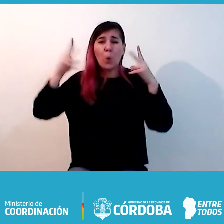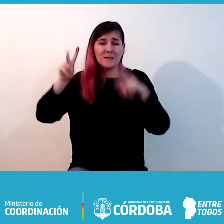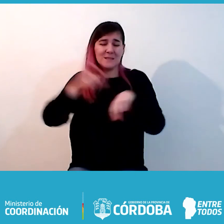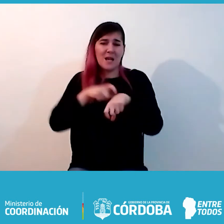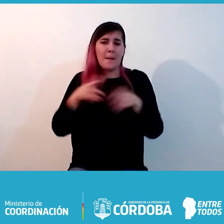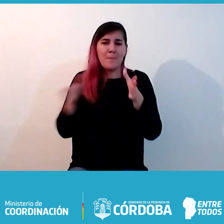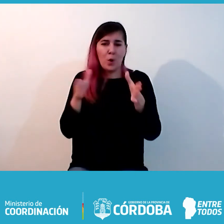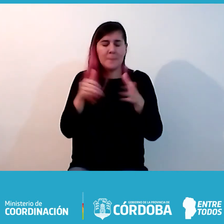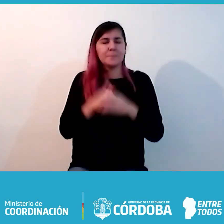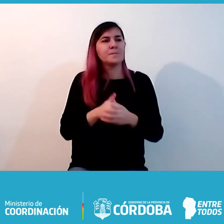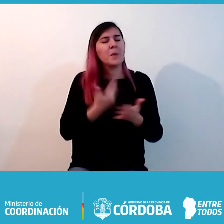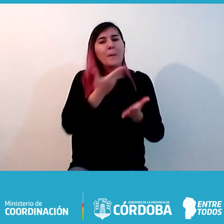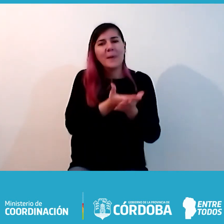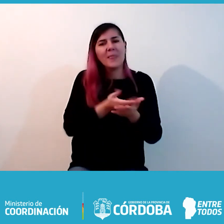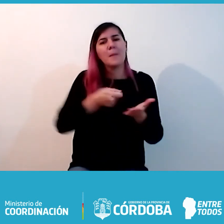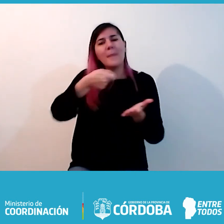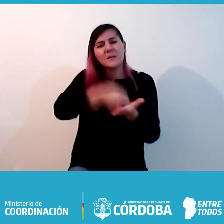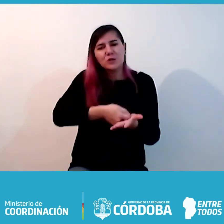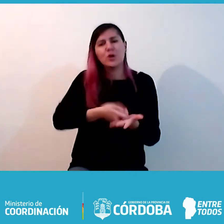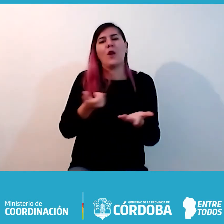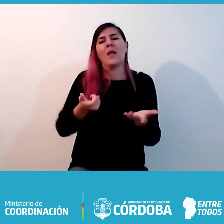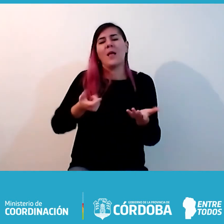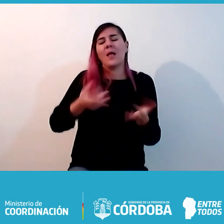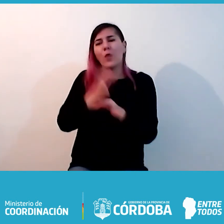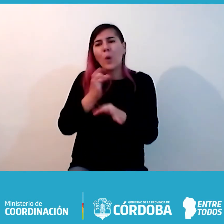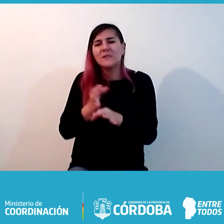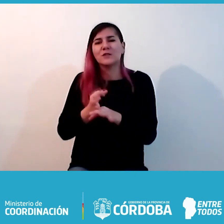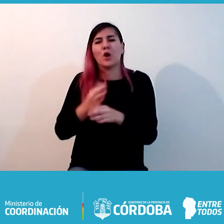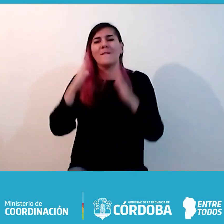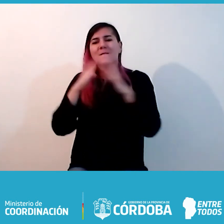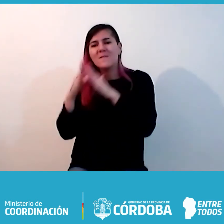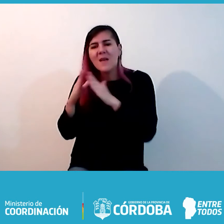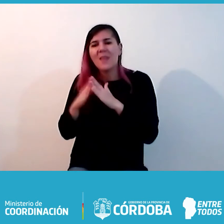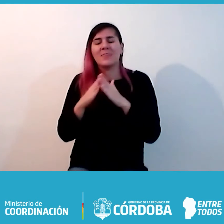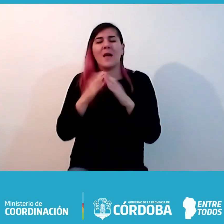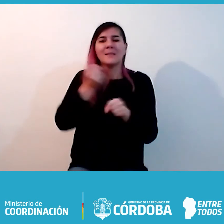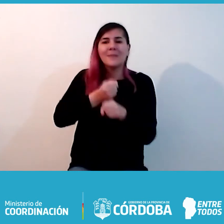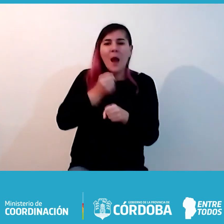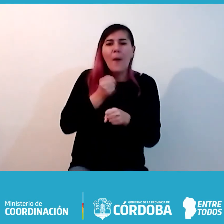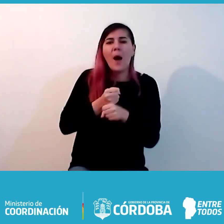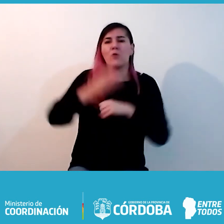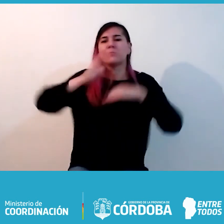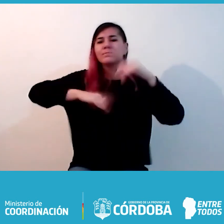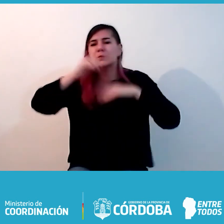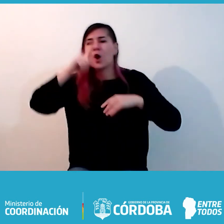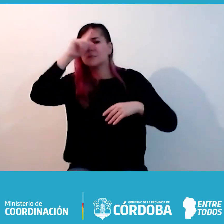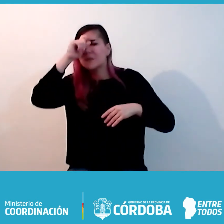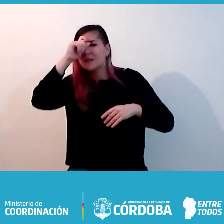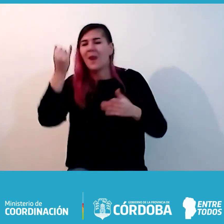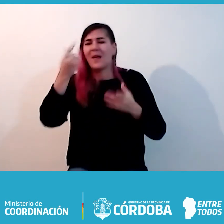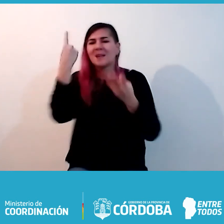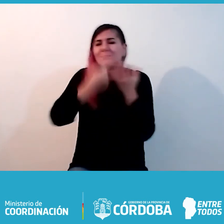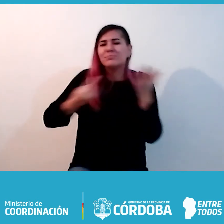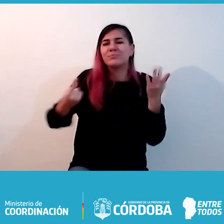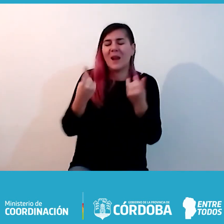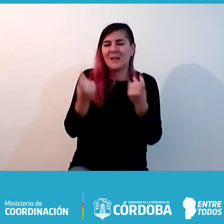Reclama asimismo por inversiones en educación, viviendas y trabajo digno, acceso a la salud, construcción de hospitales, entre otras necesidades. Se